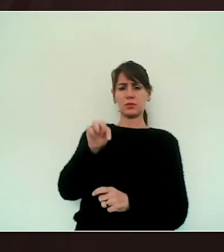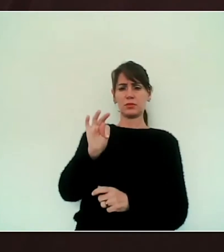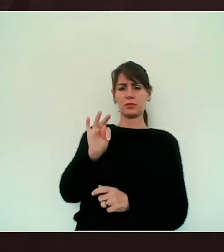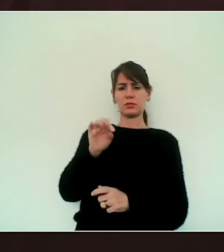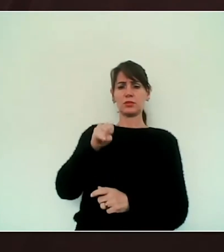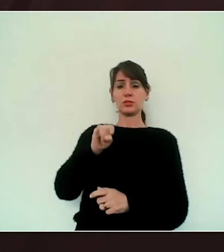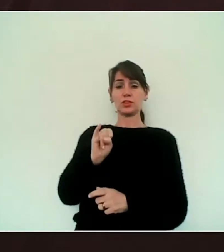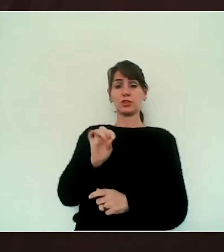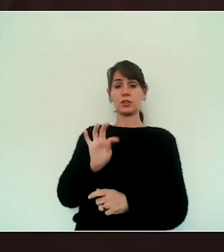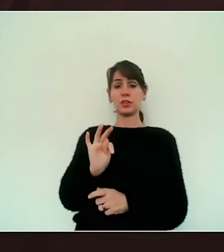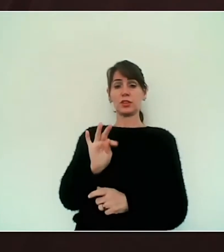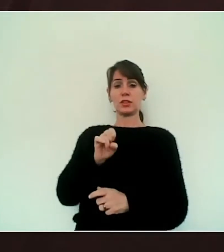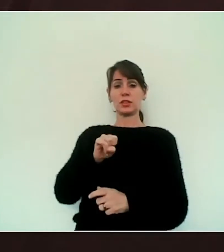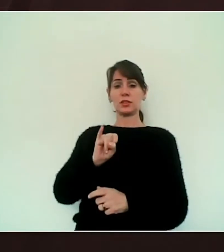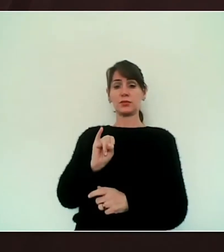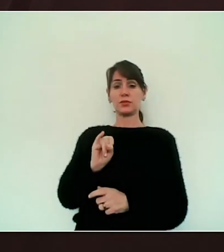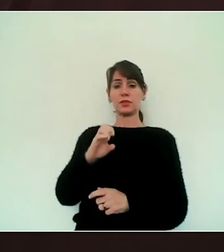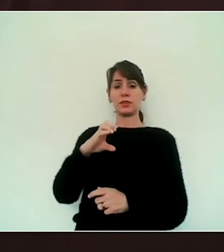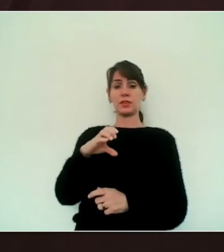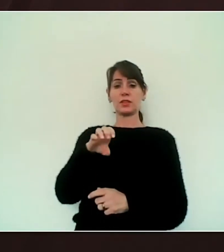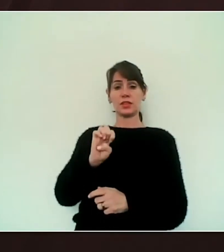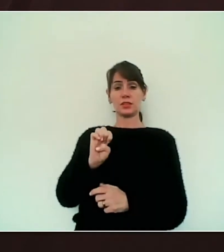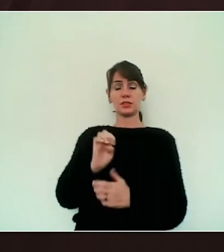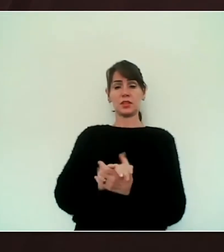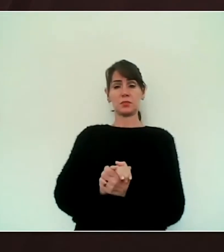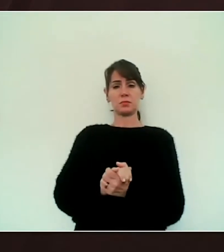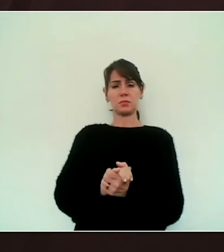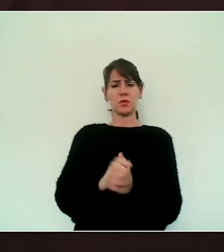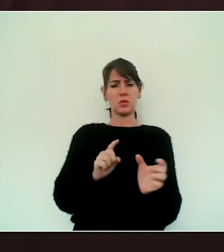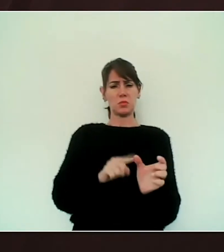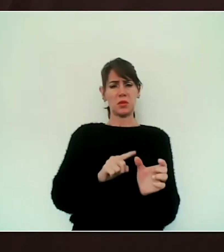título na antiguidade romana,